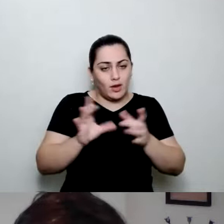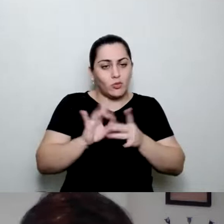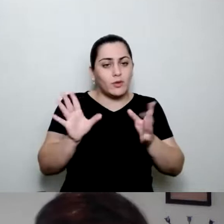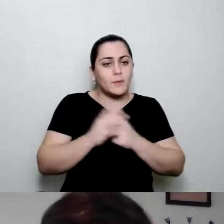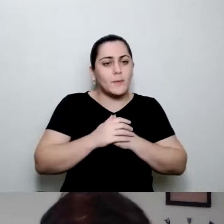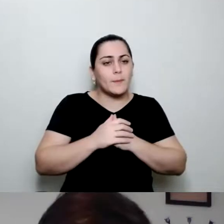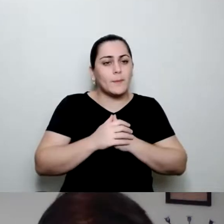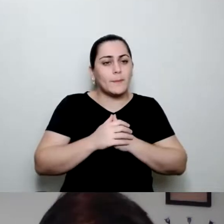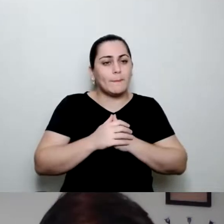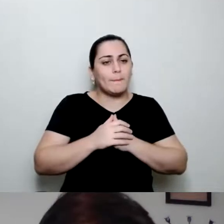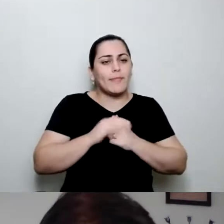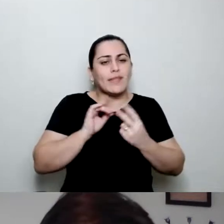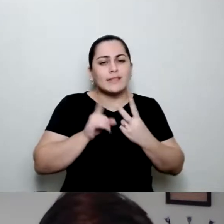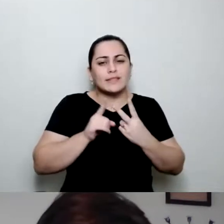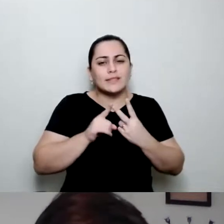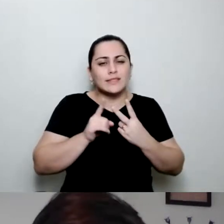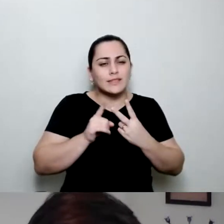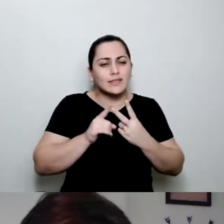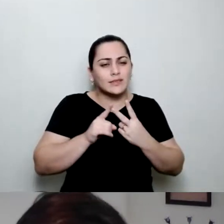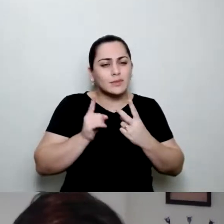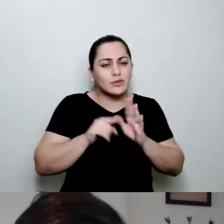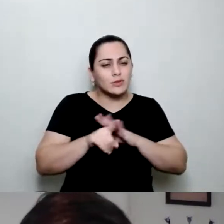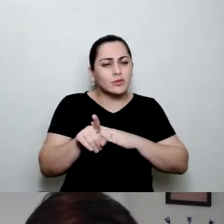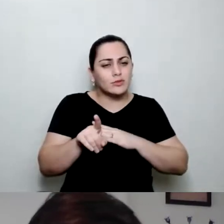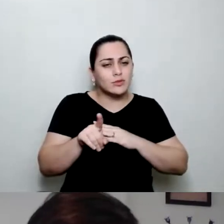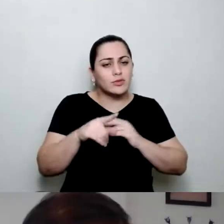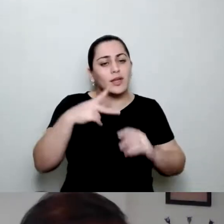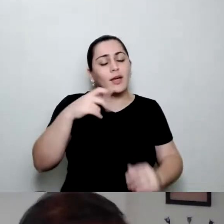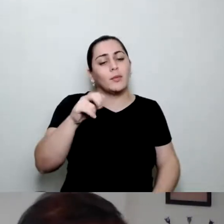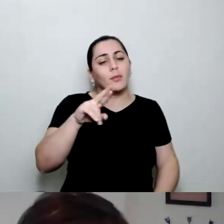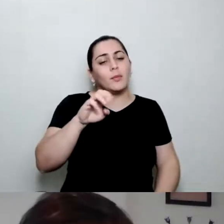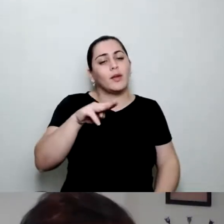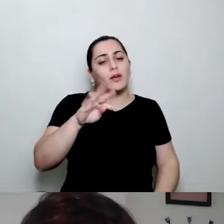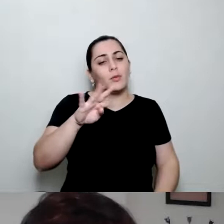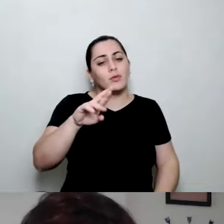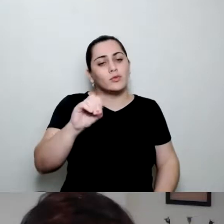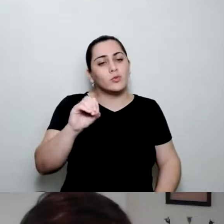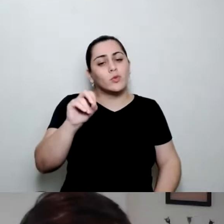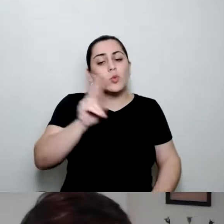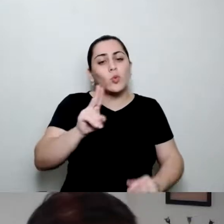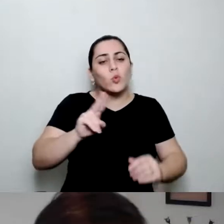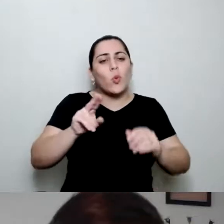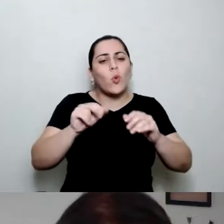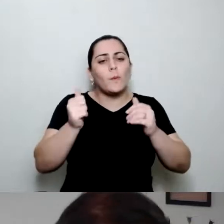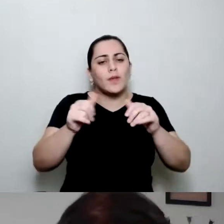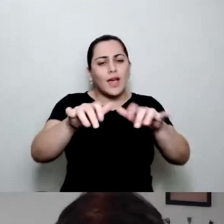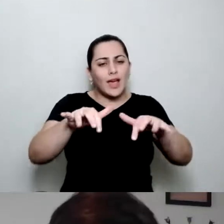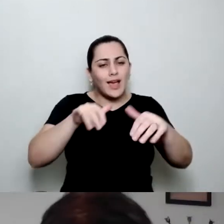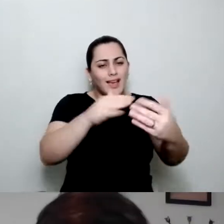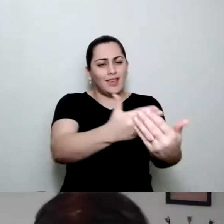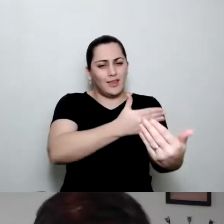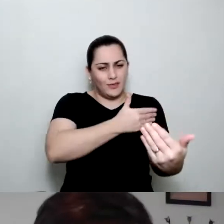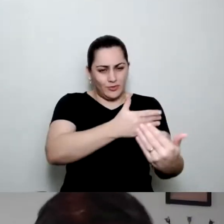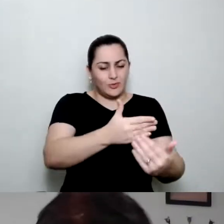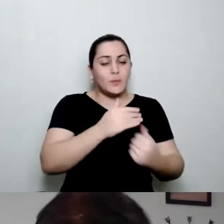segunda parte da pergunta que você emendou? Parâmetros para nomeação de arquivos. Sim, com certeza. Eu